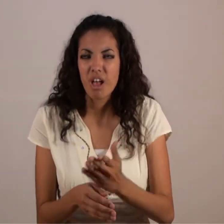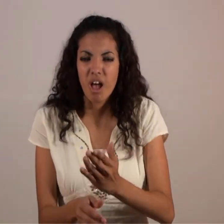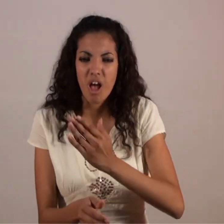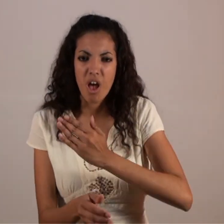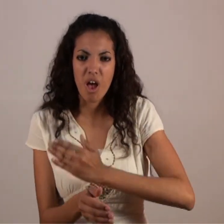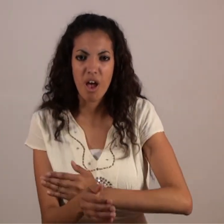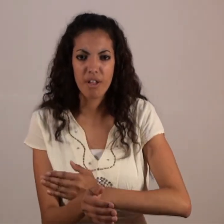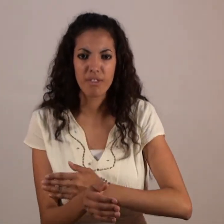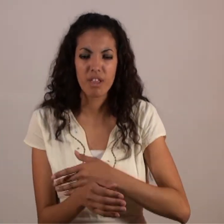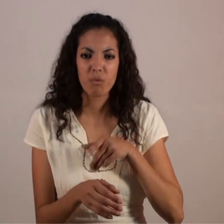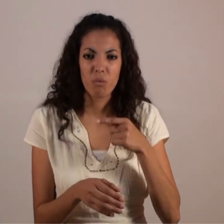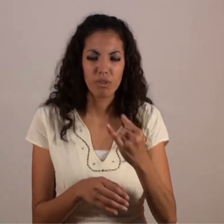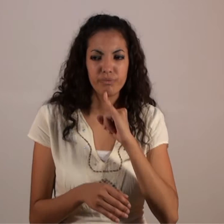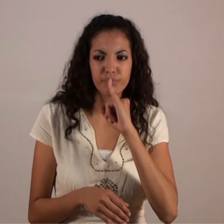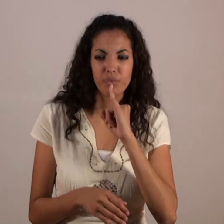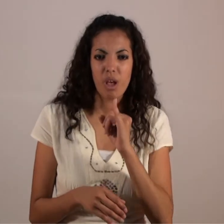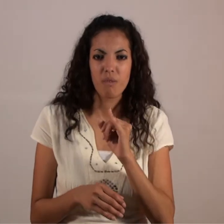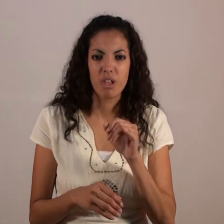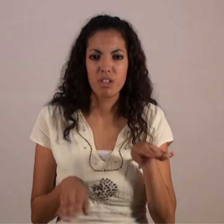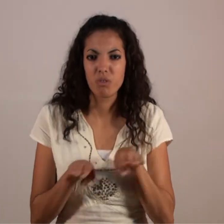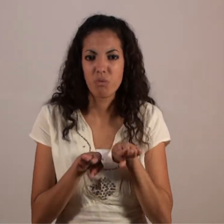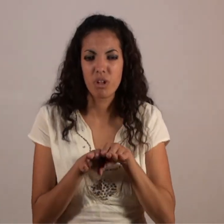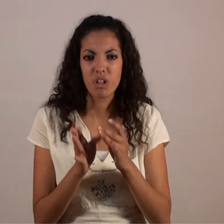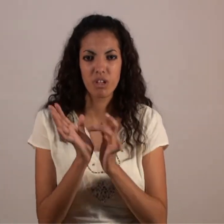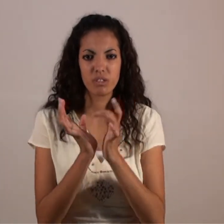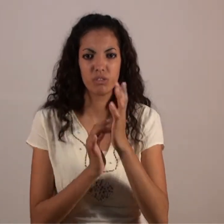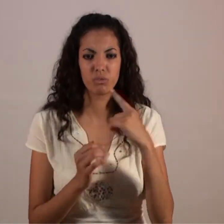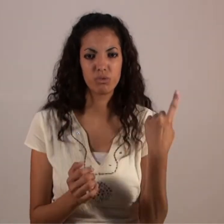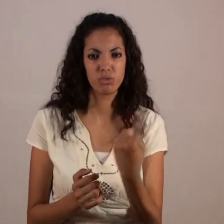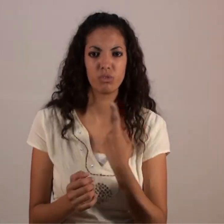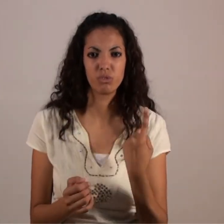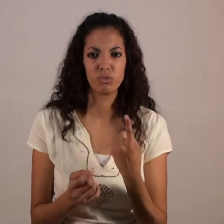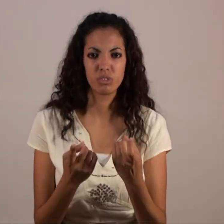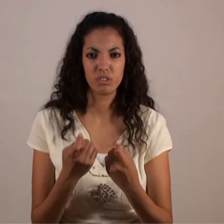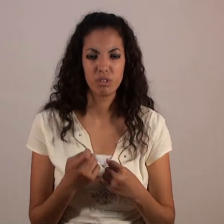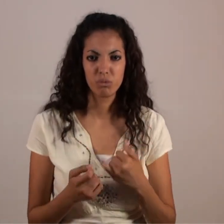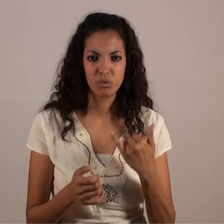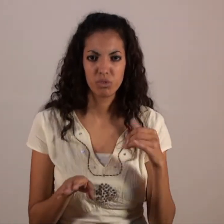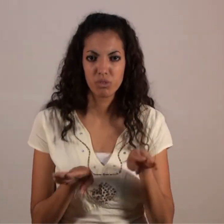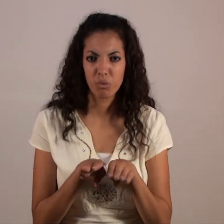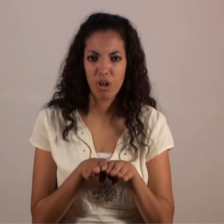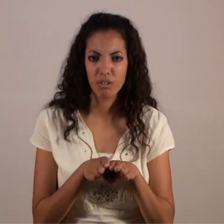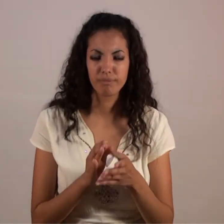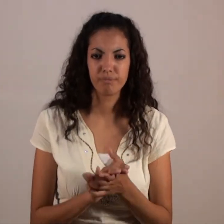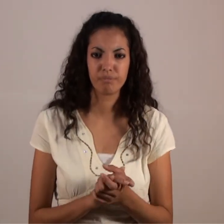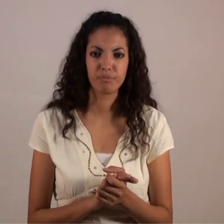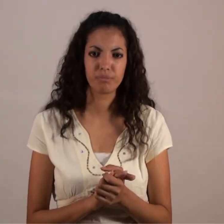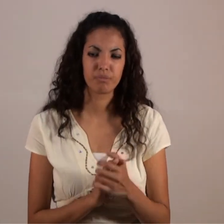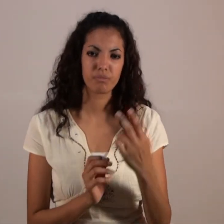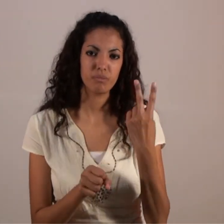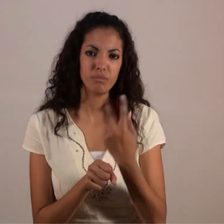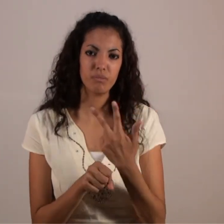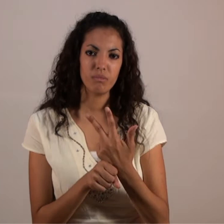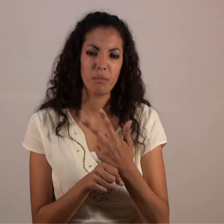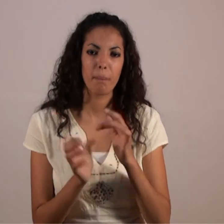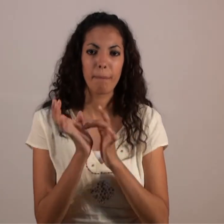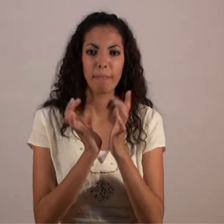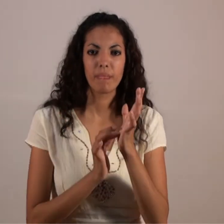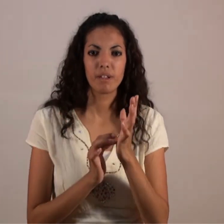3. Nuestro sumo sacerdote Jesucristo es la garantía de nuestra salvación, y Él administra los efectos